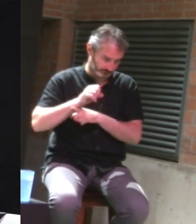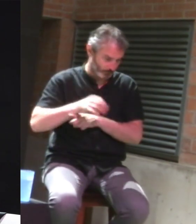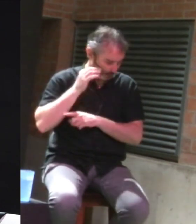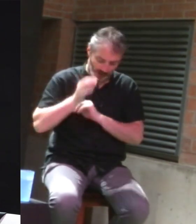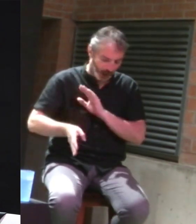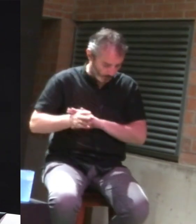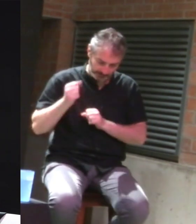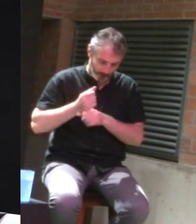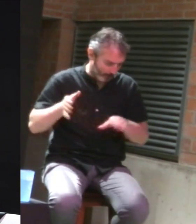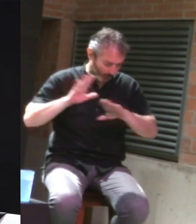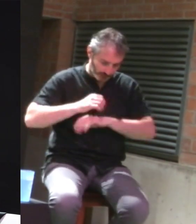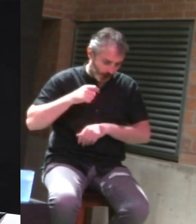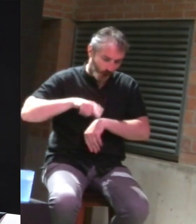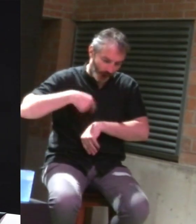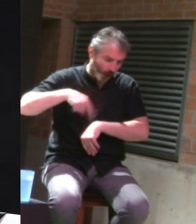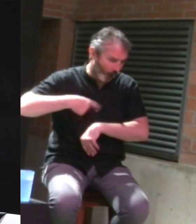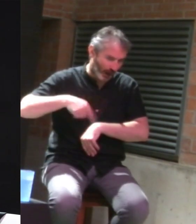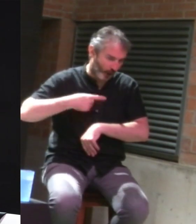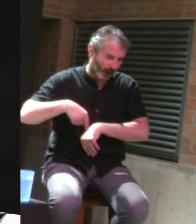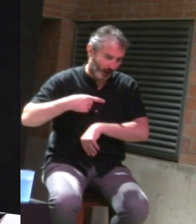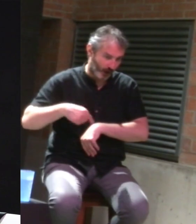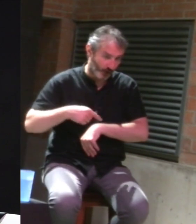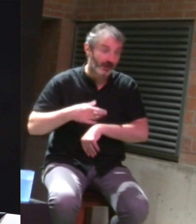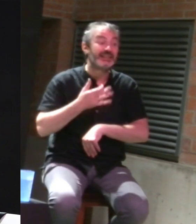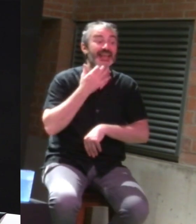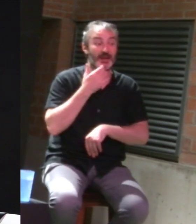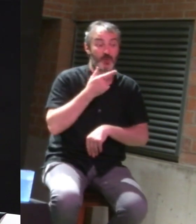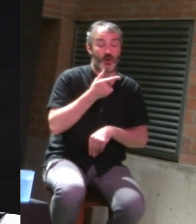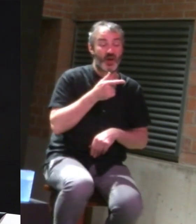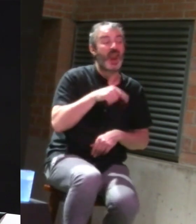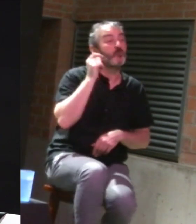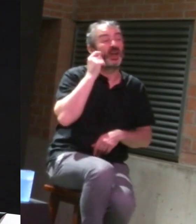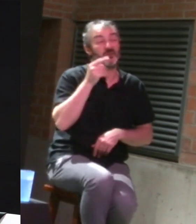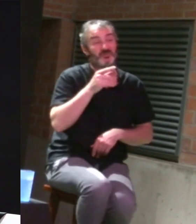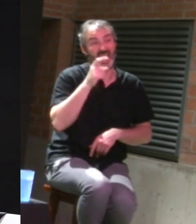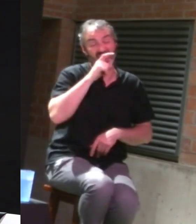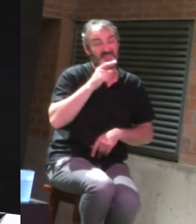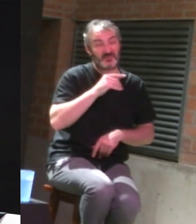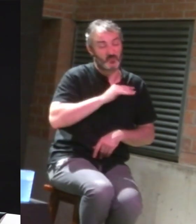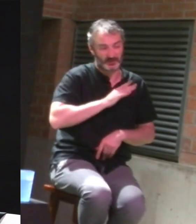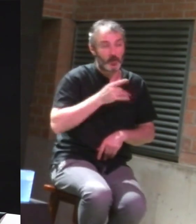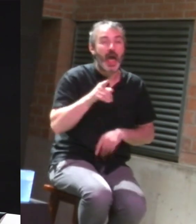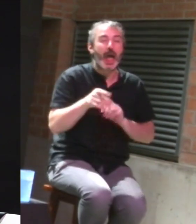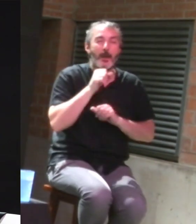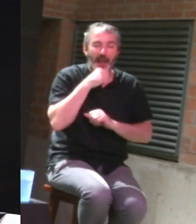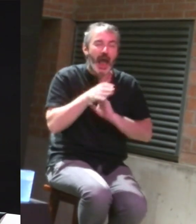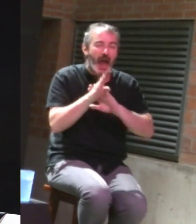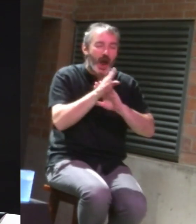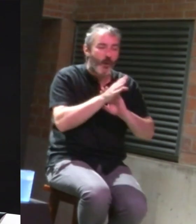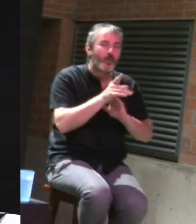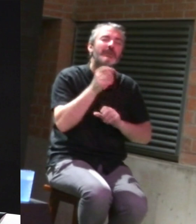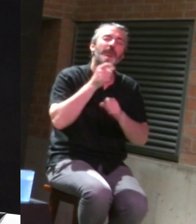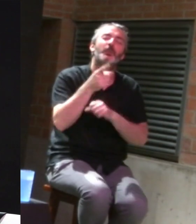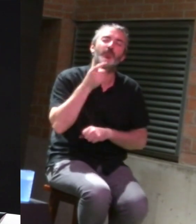dones seguien anant a treballar a la nit i és per això que si feu entrevistes, ara ja n'eren molt poques, de senyores que treballaven, amb els